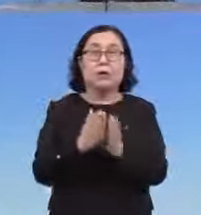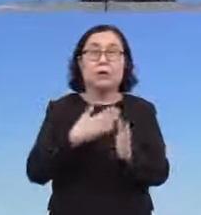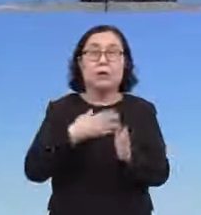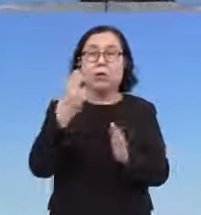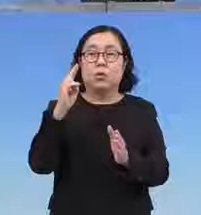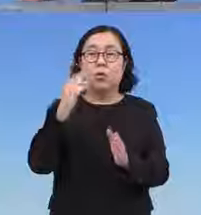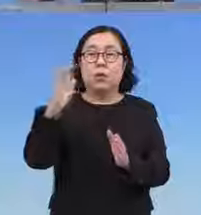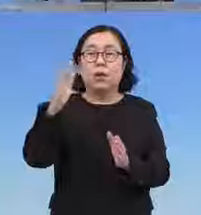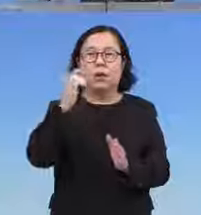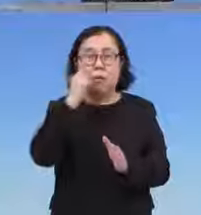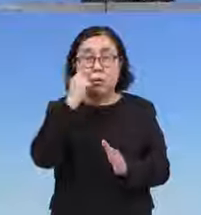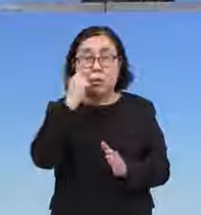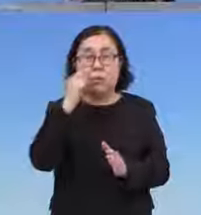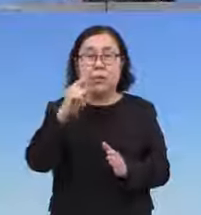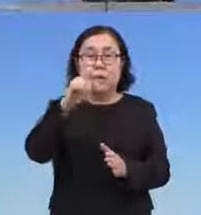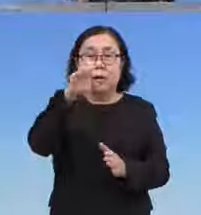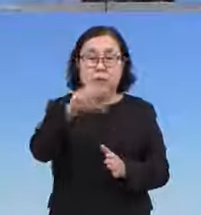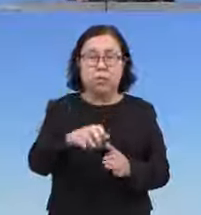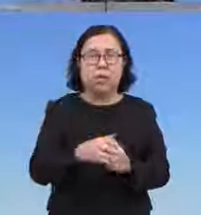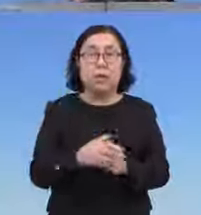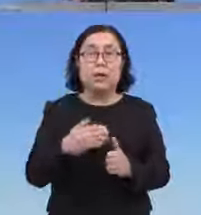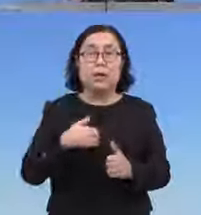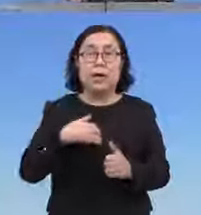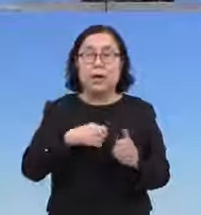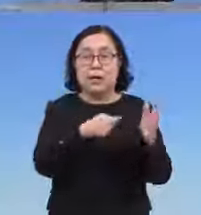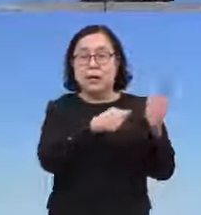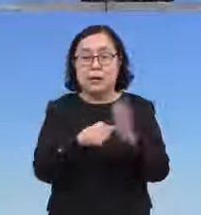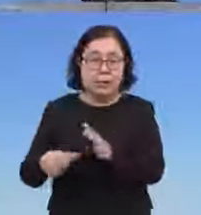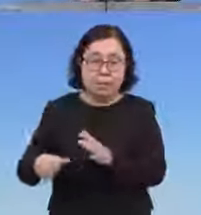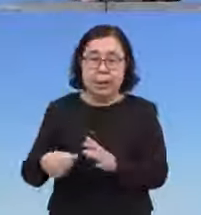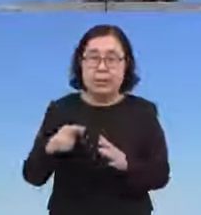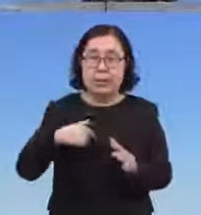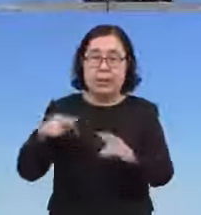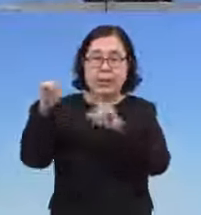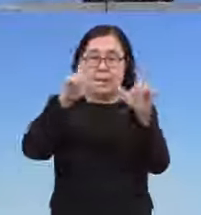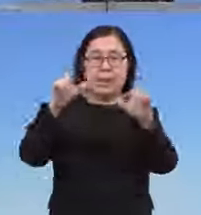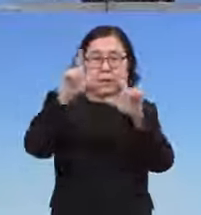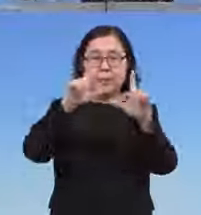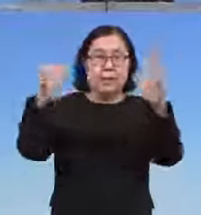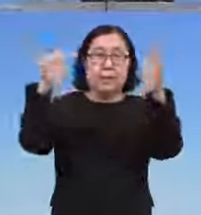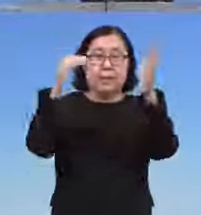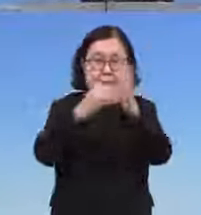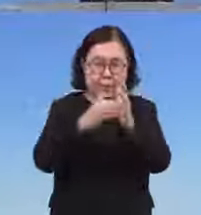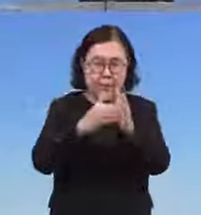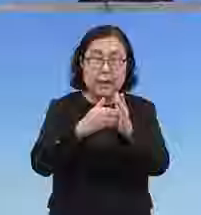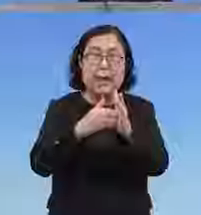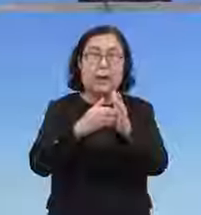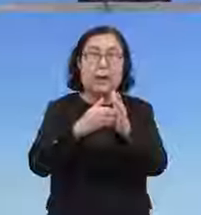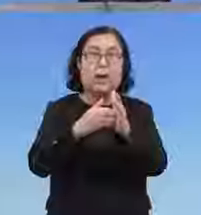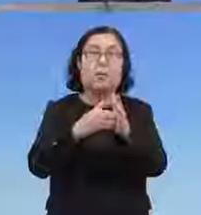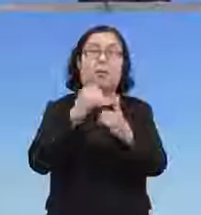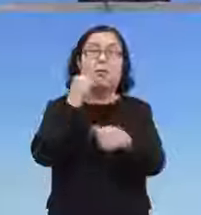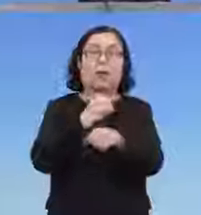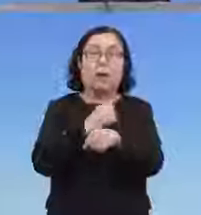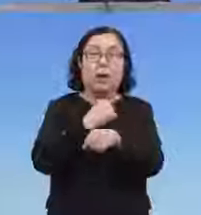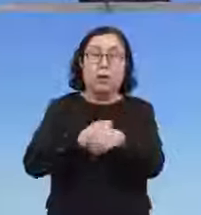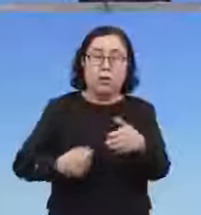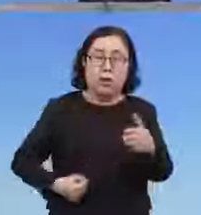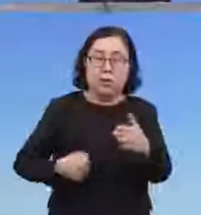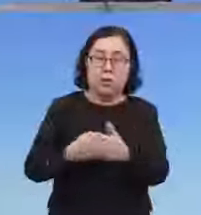돌아가요. 여기 끝이에요. 여기서 내가 승부를 걸지 않으면, 여기서 내가 실패하면 내 인생 끝장이다. 그렇게 배수의